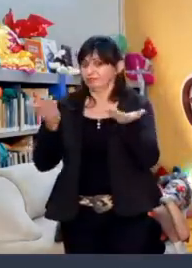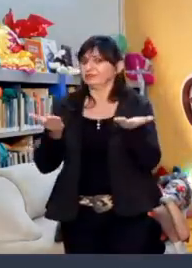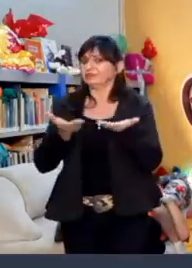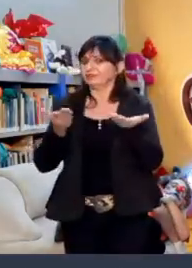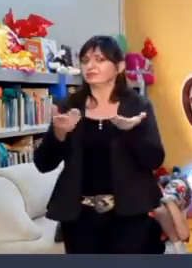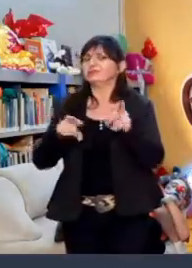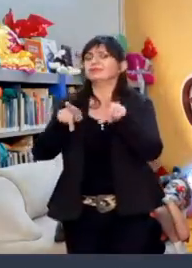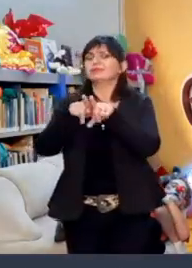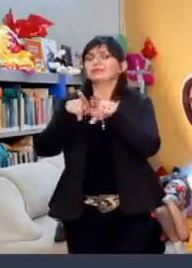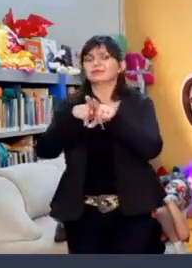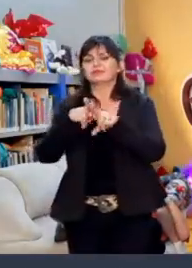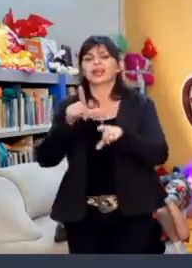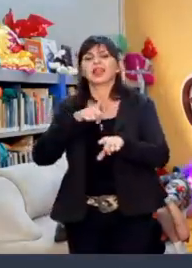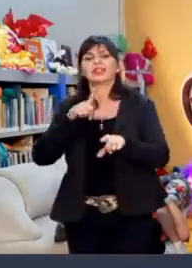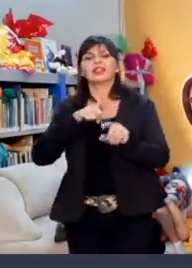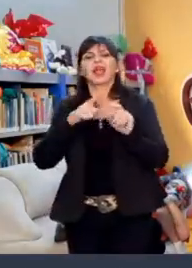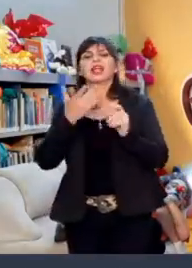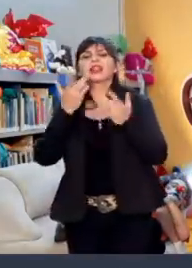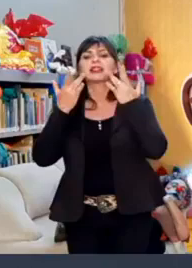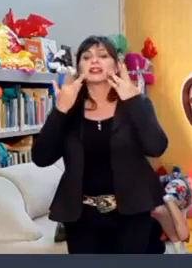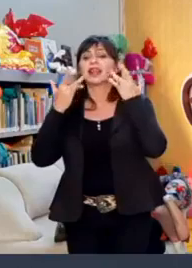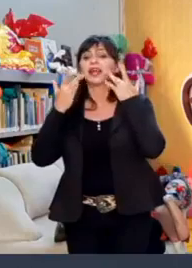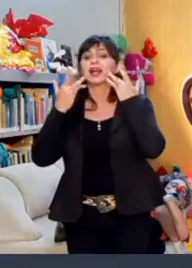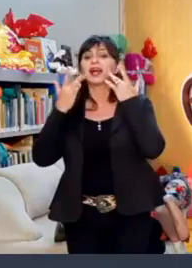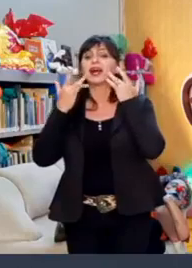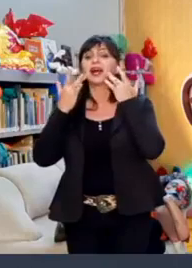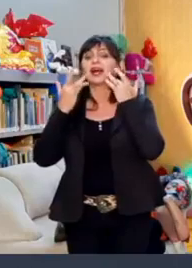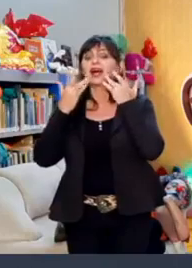parte da esquete do professor.